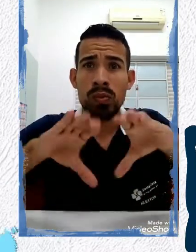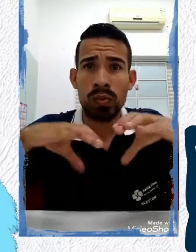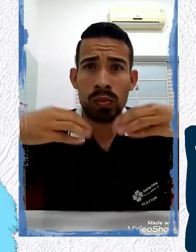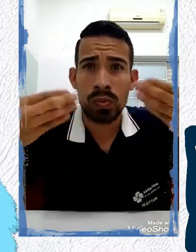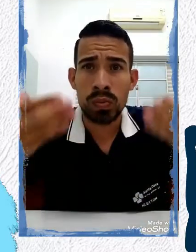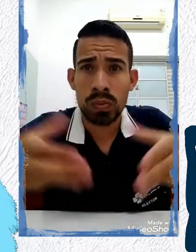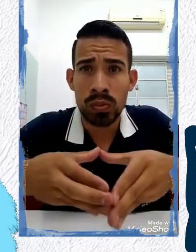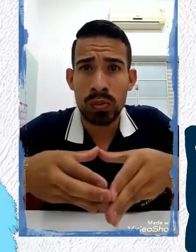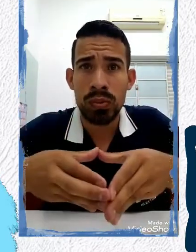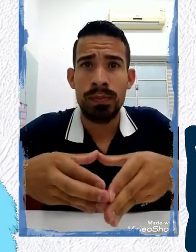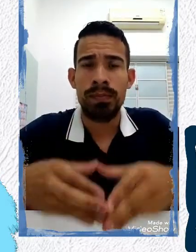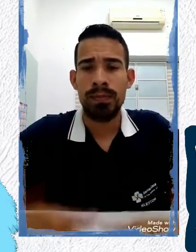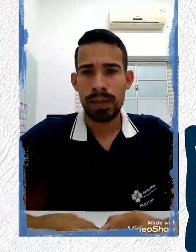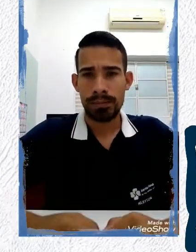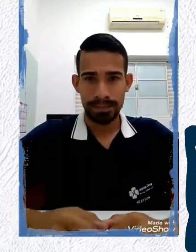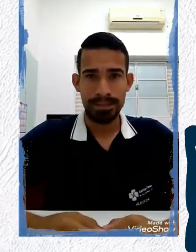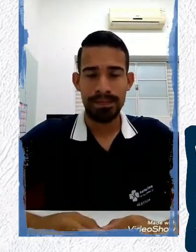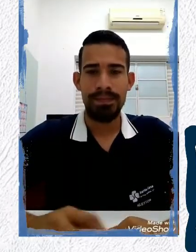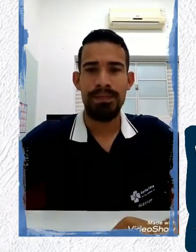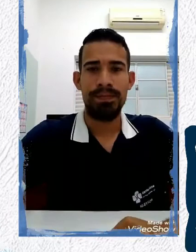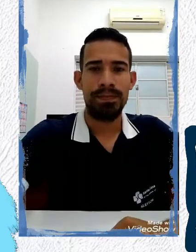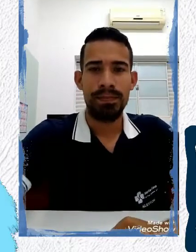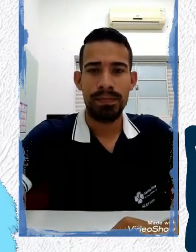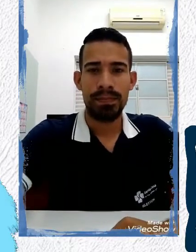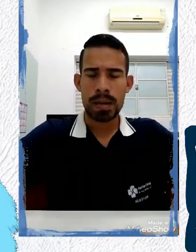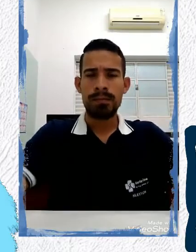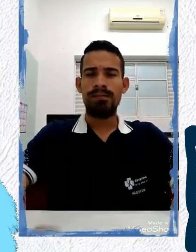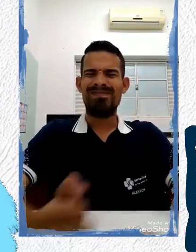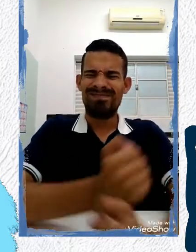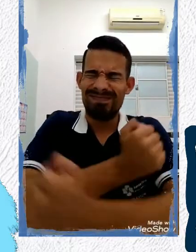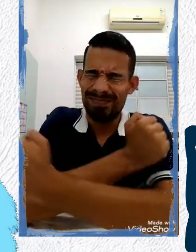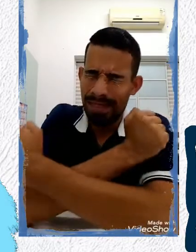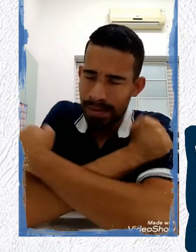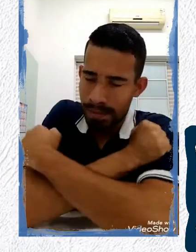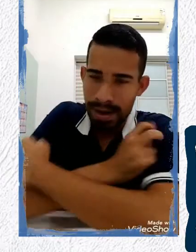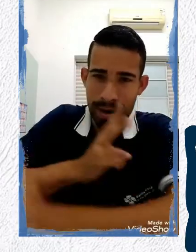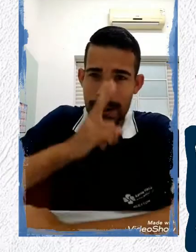Começar a inclusão dentro da comunidade.